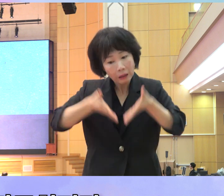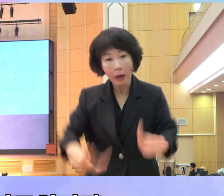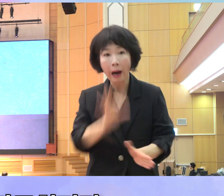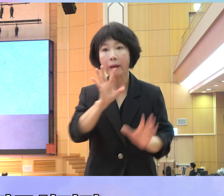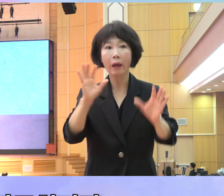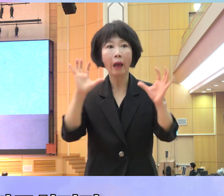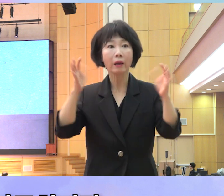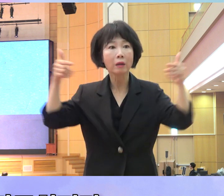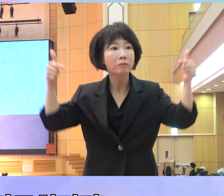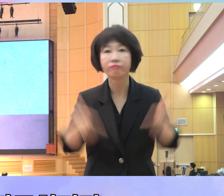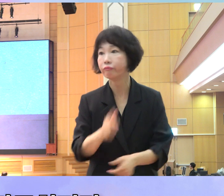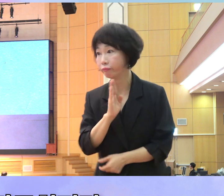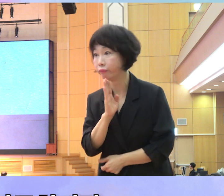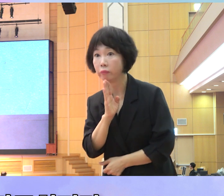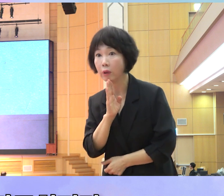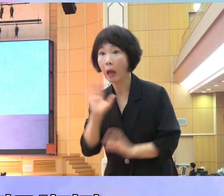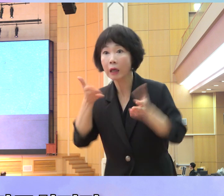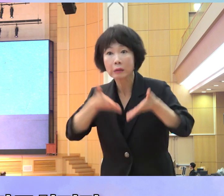10까지도 막 나요 막.